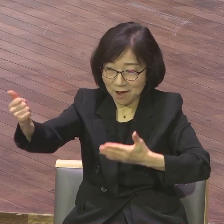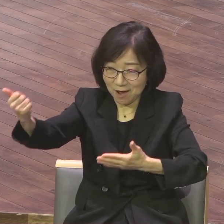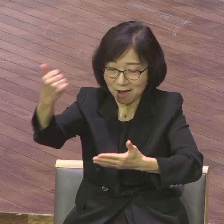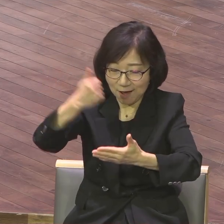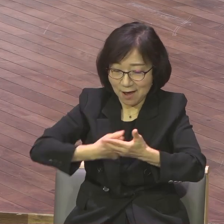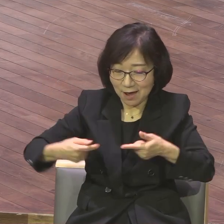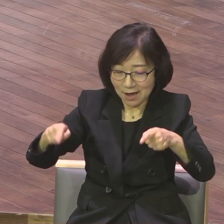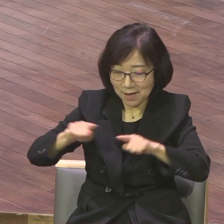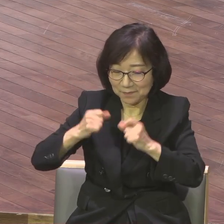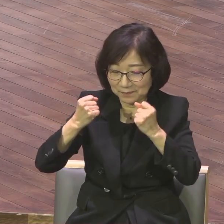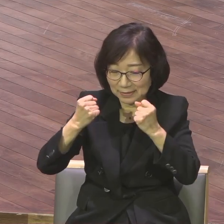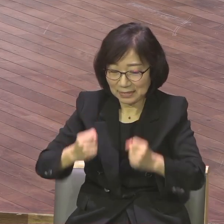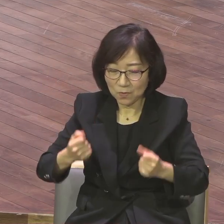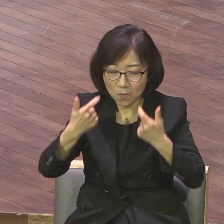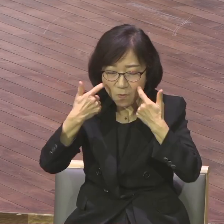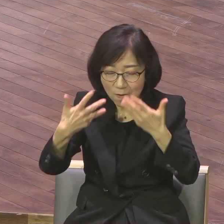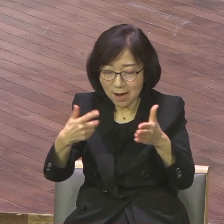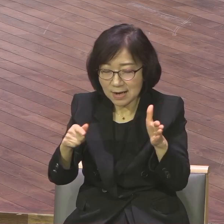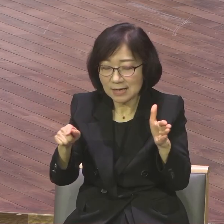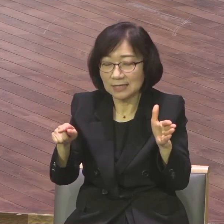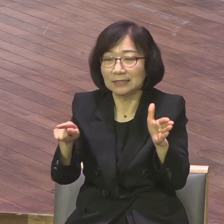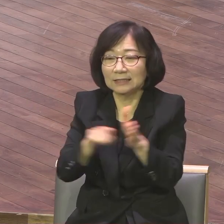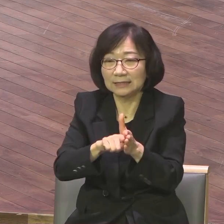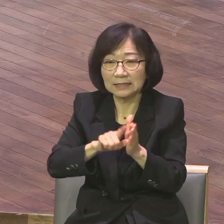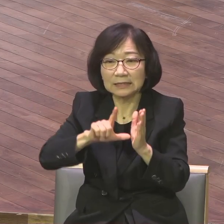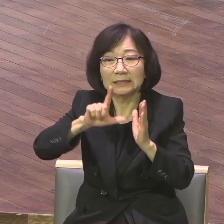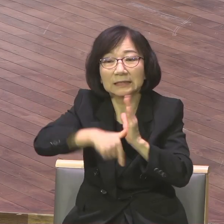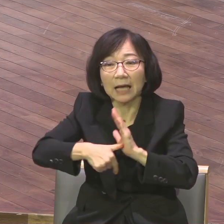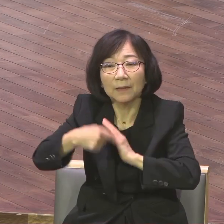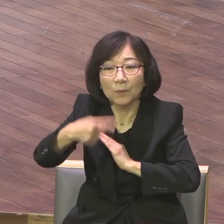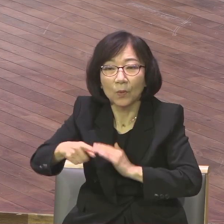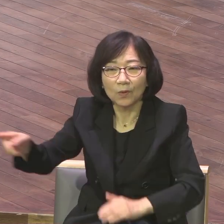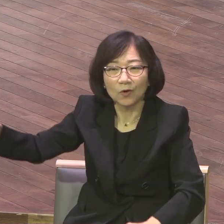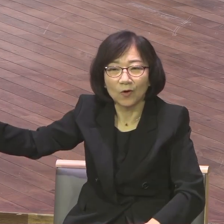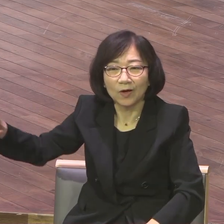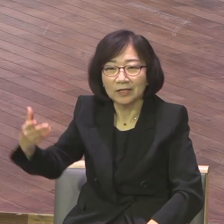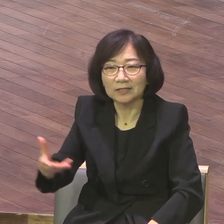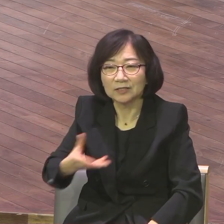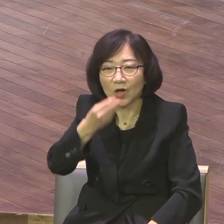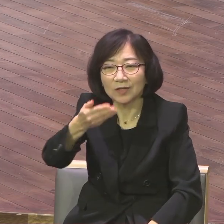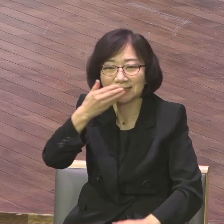계심을 확신하는 체험 시간이에요.